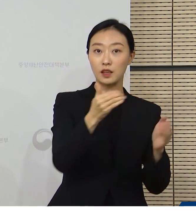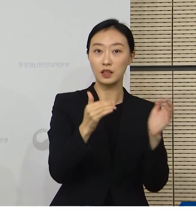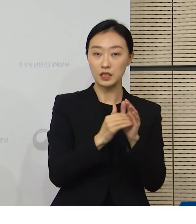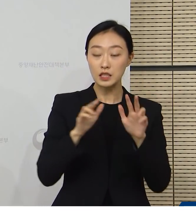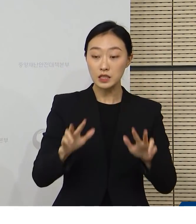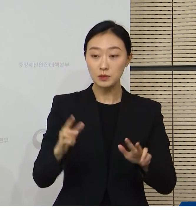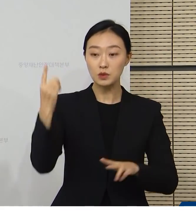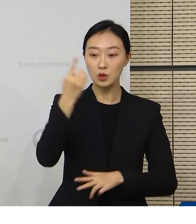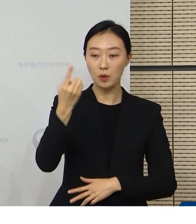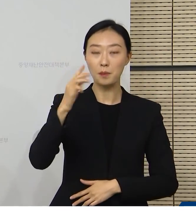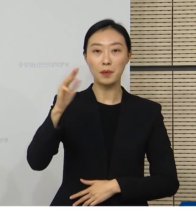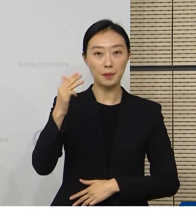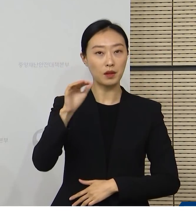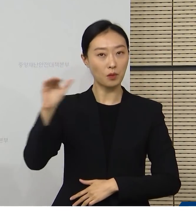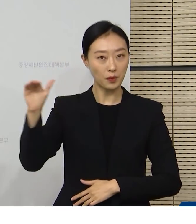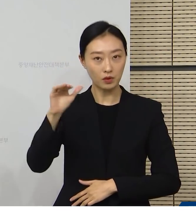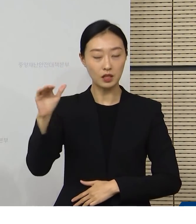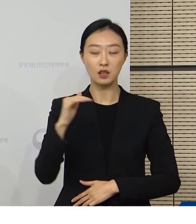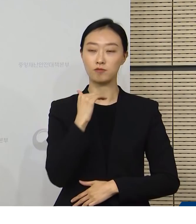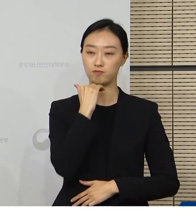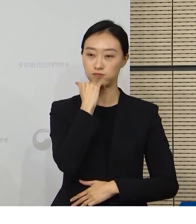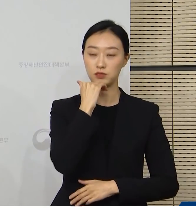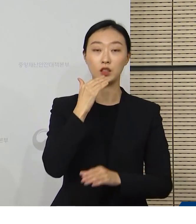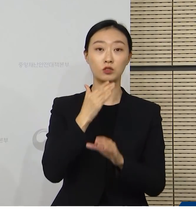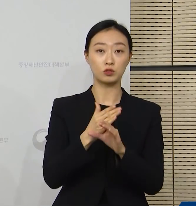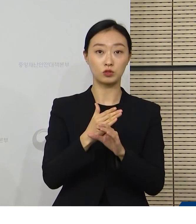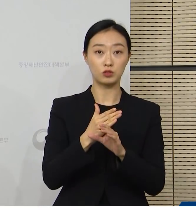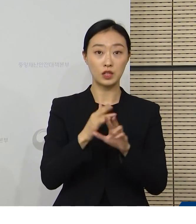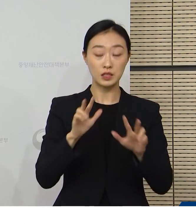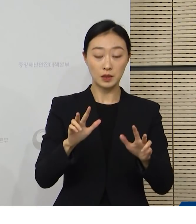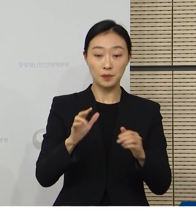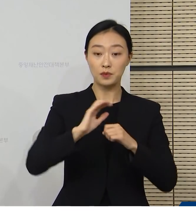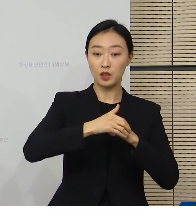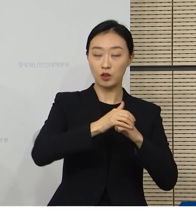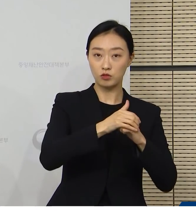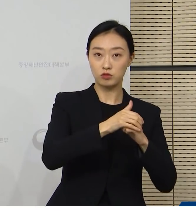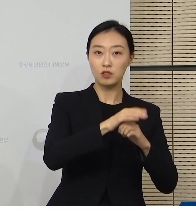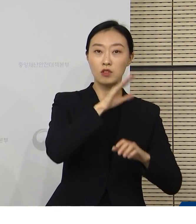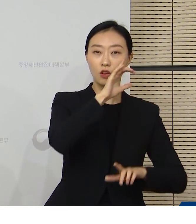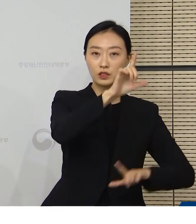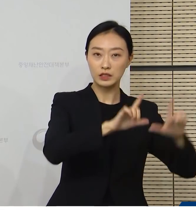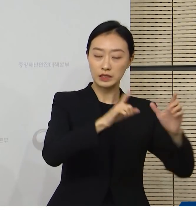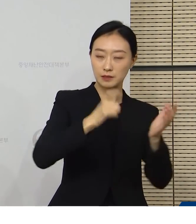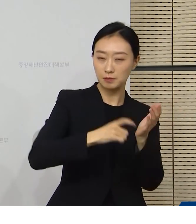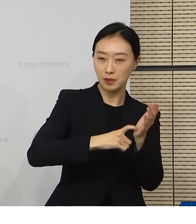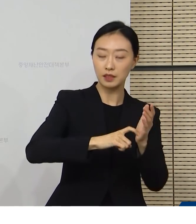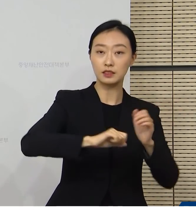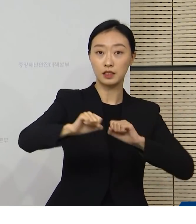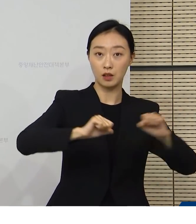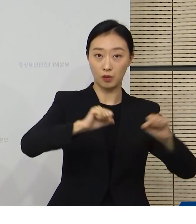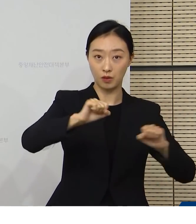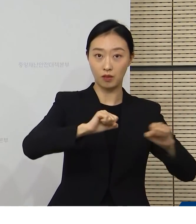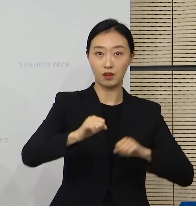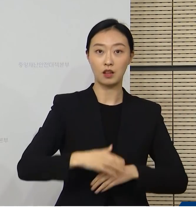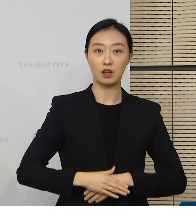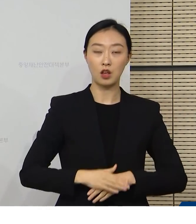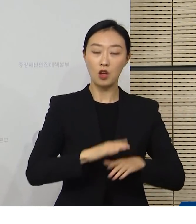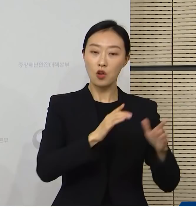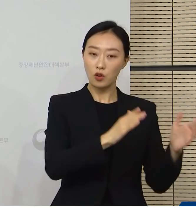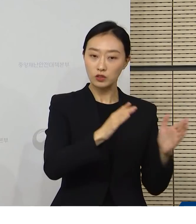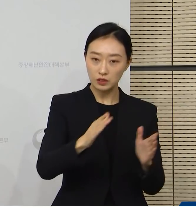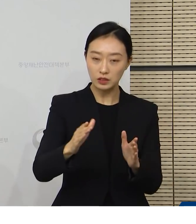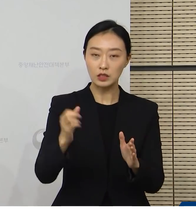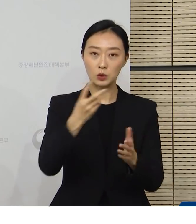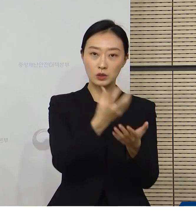1,800여 명이 대기 중인 상태입니다. 아직 대구 현지의 급박한 상황 때문에 현지 자료 정리와